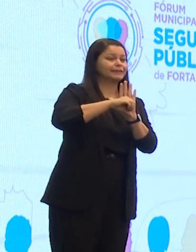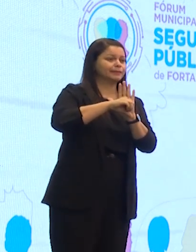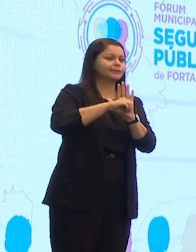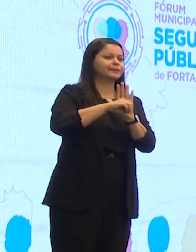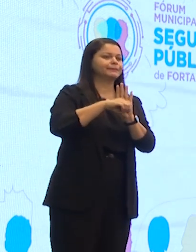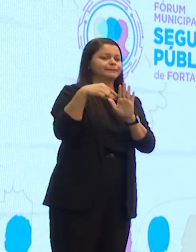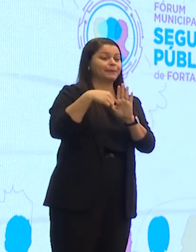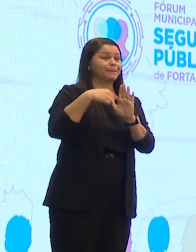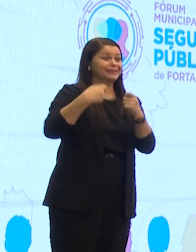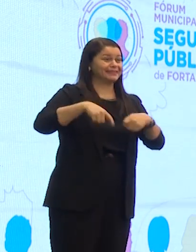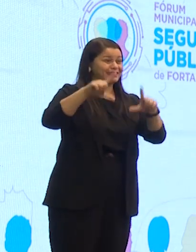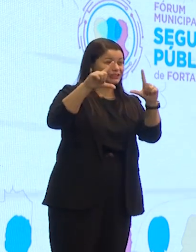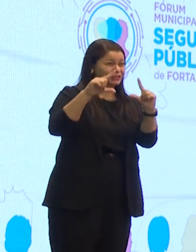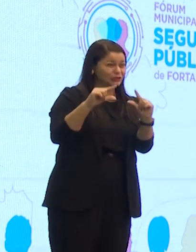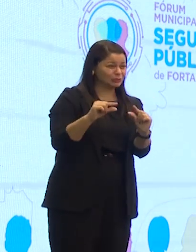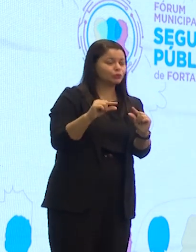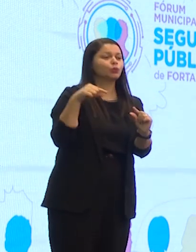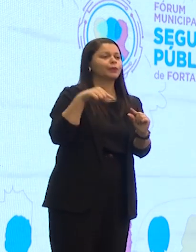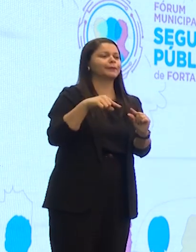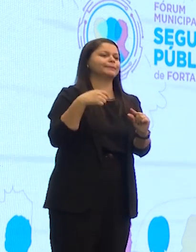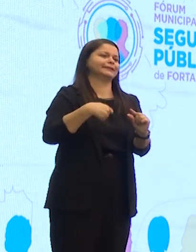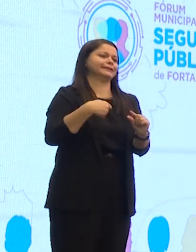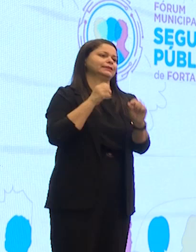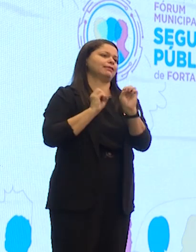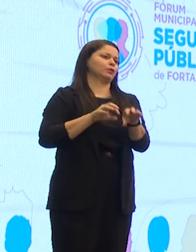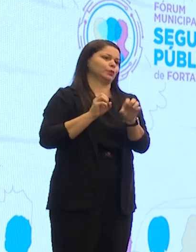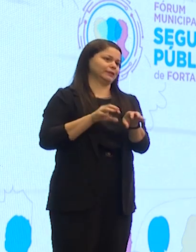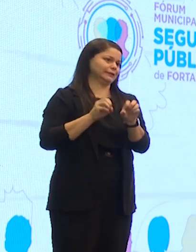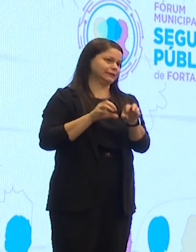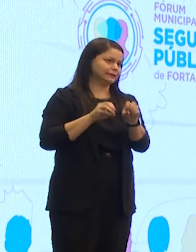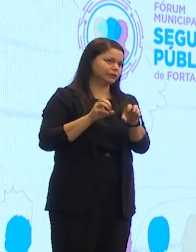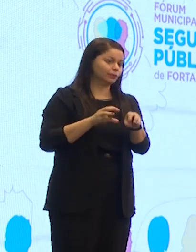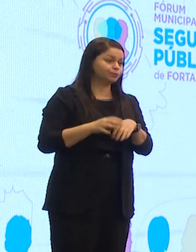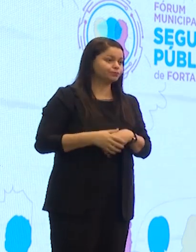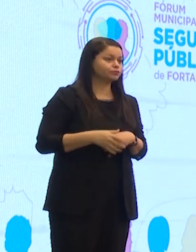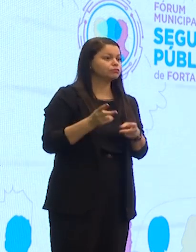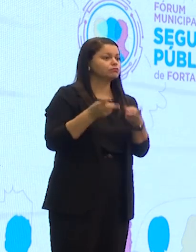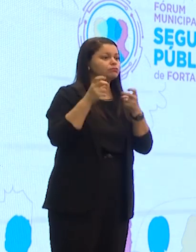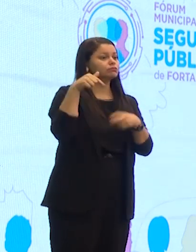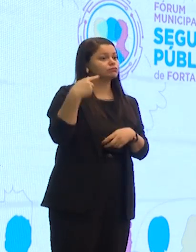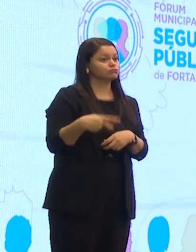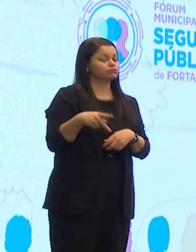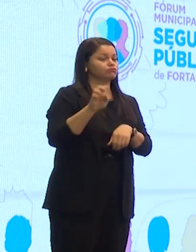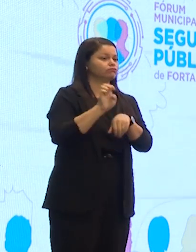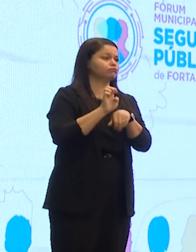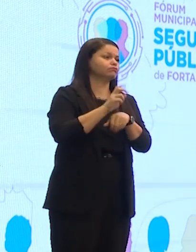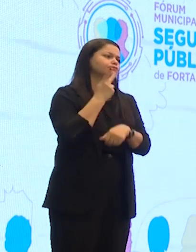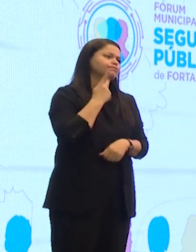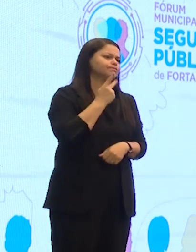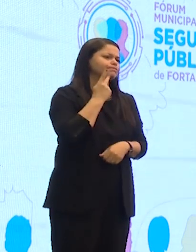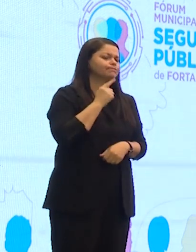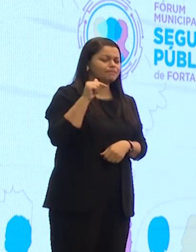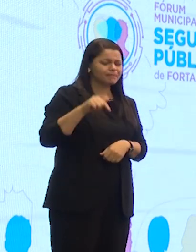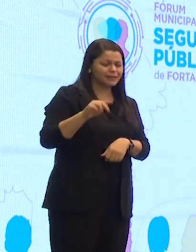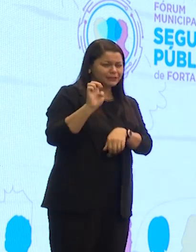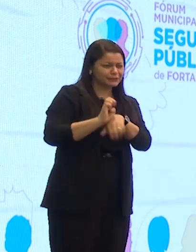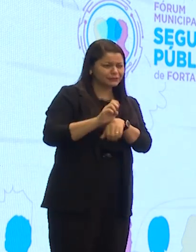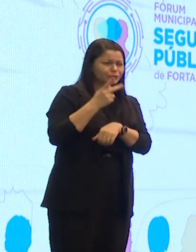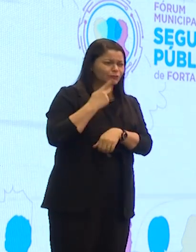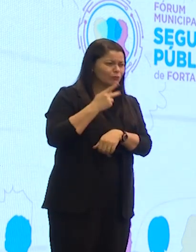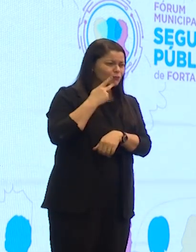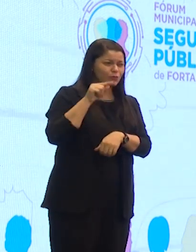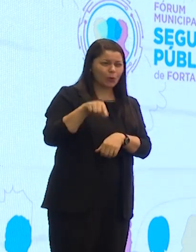ministro Joel, a situação que nós temos aqui no Ceará. Nenhum estado brasileiro investiu tanto e